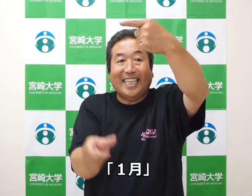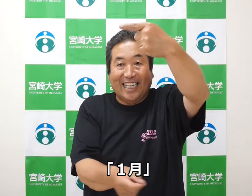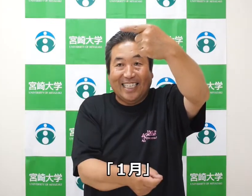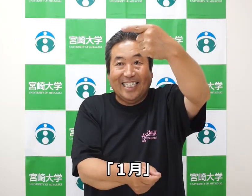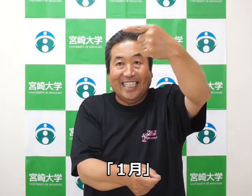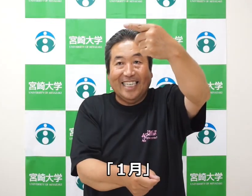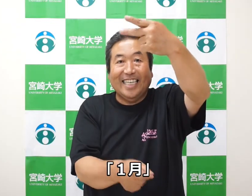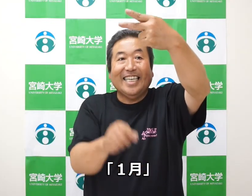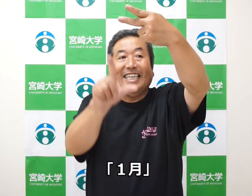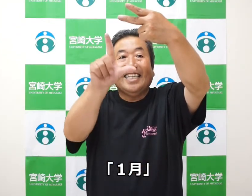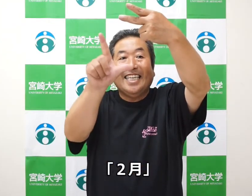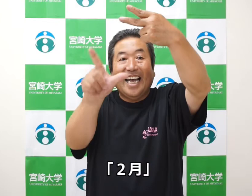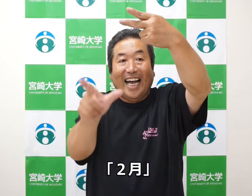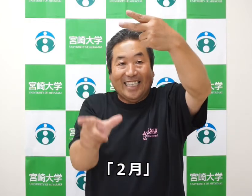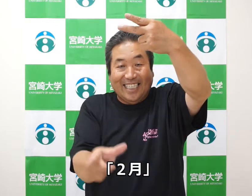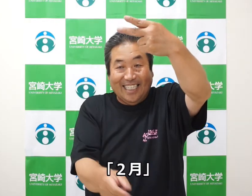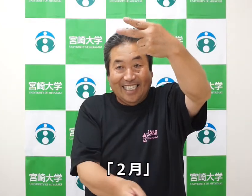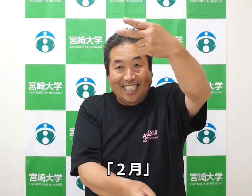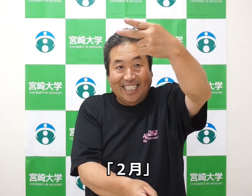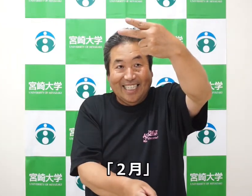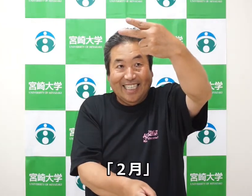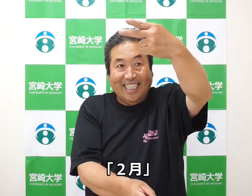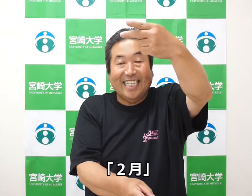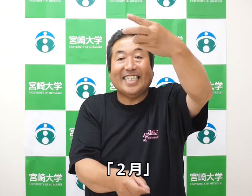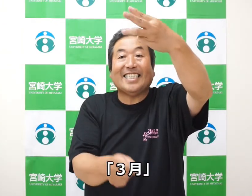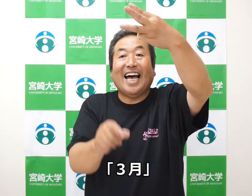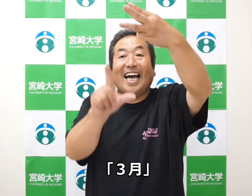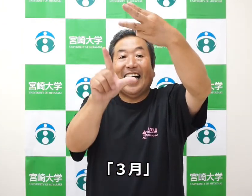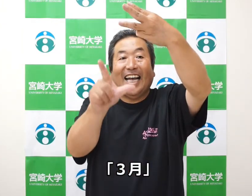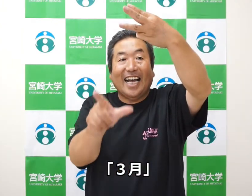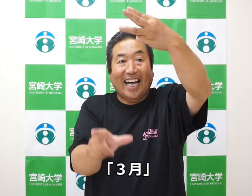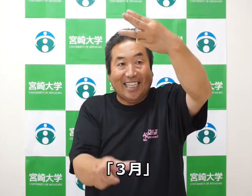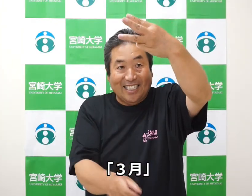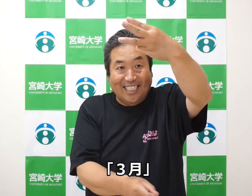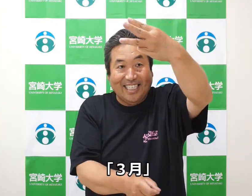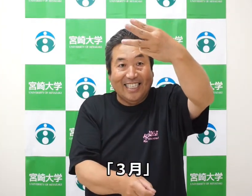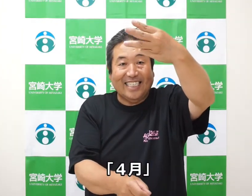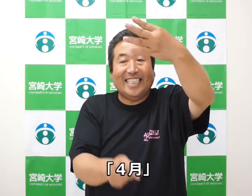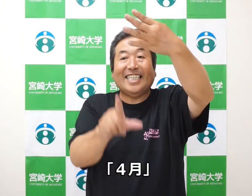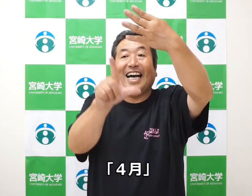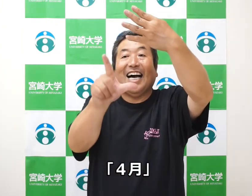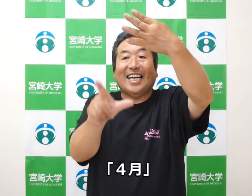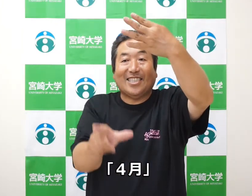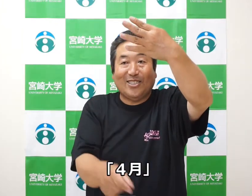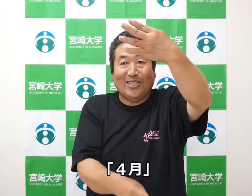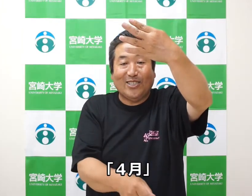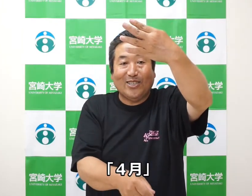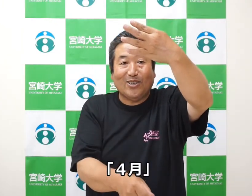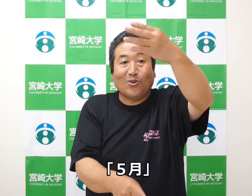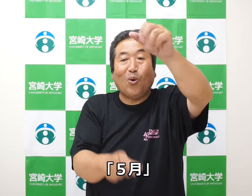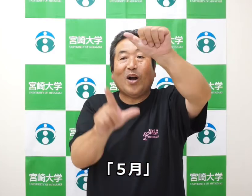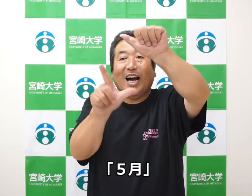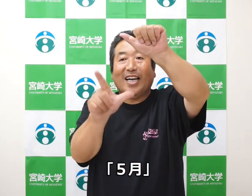月、2月、3月、4月、5